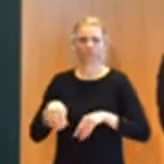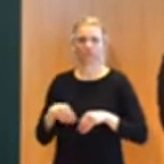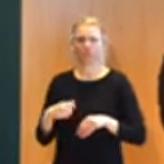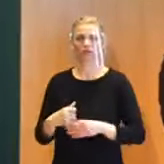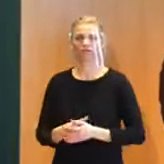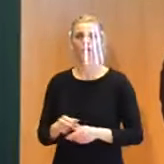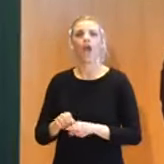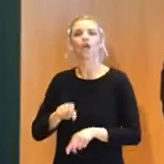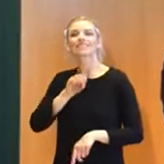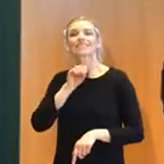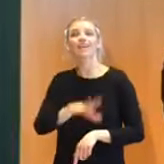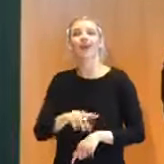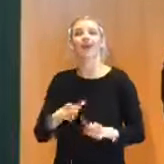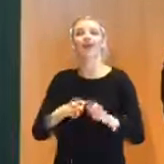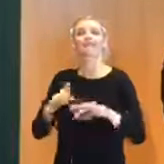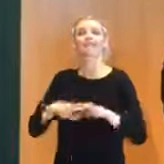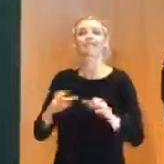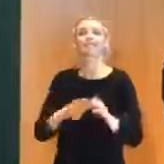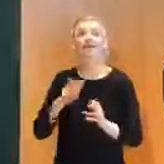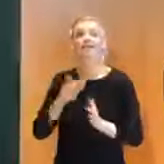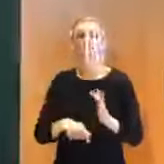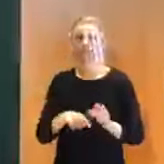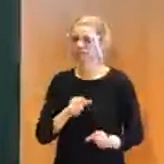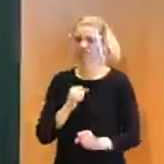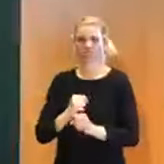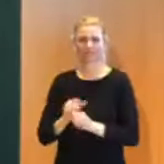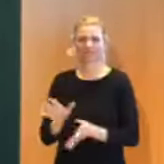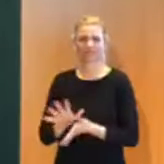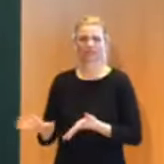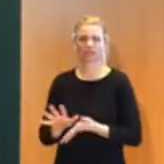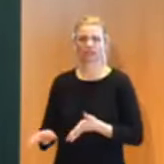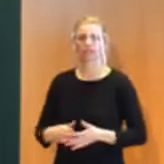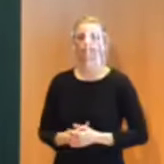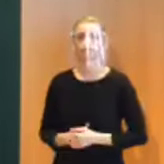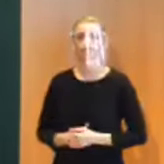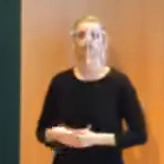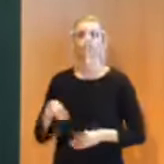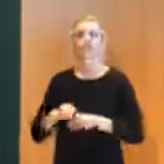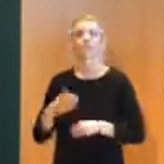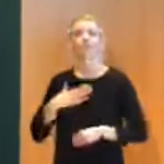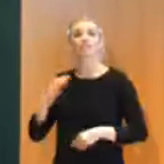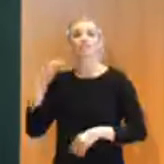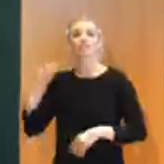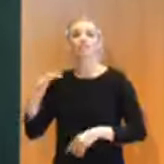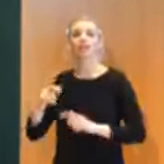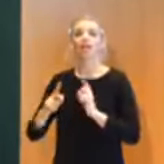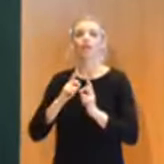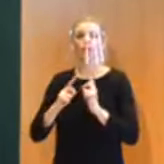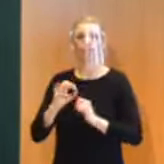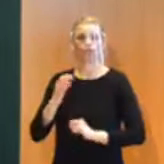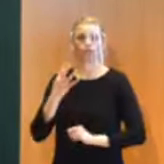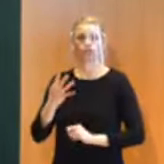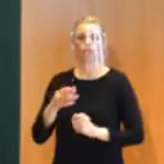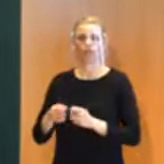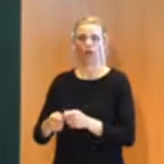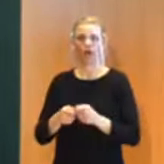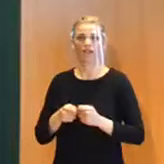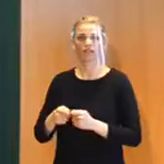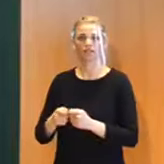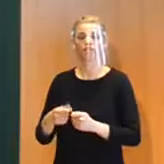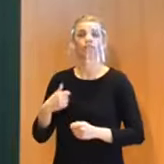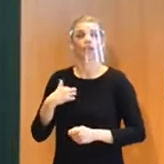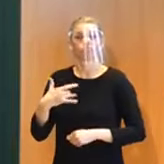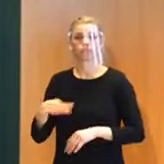zradu SAS nikdy nespáchala ani nespácha. To znamená, to, čo pre nás dáva zmysel, je rokovať o štvorkoalícii a